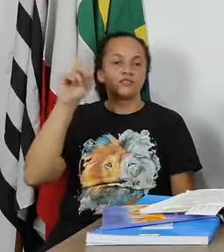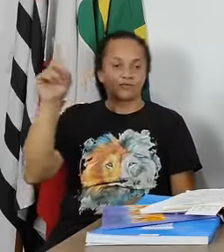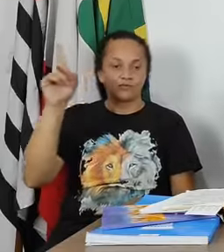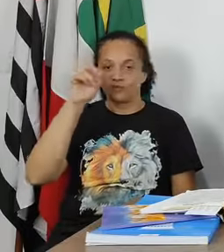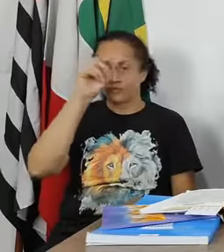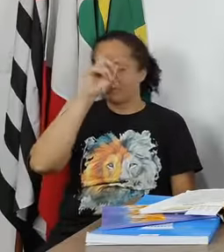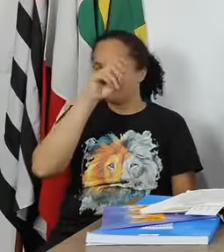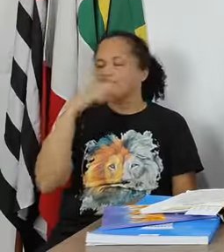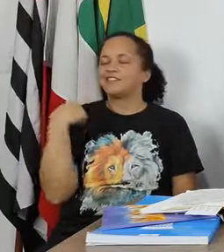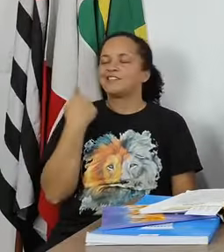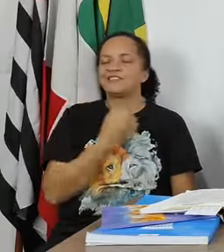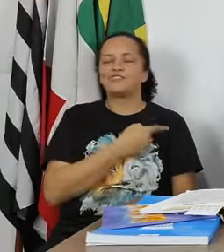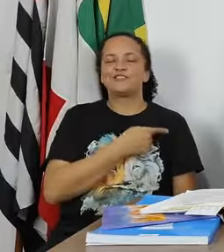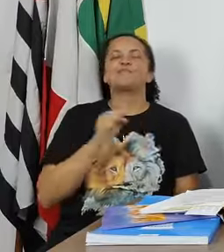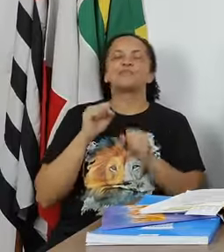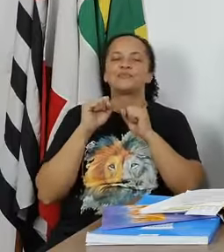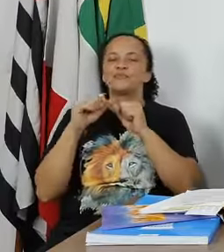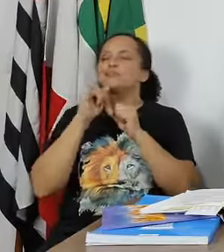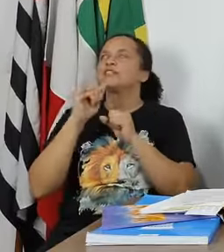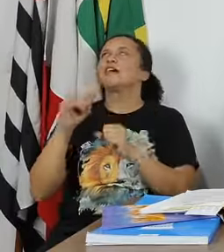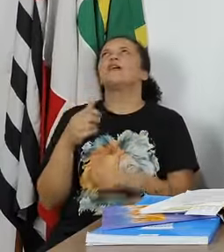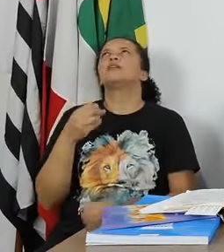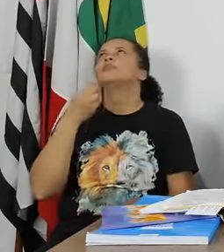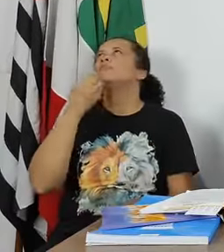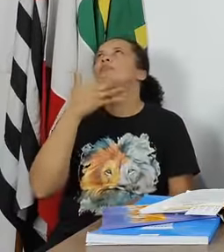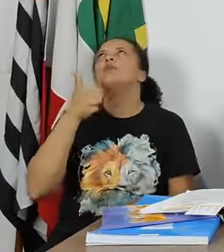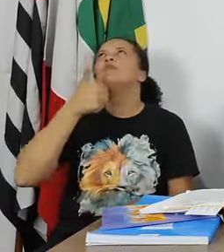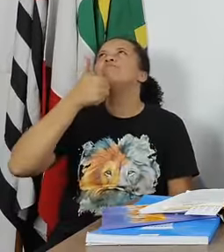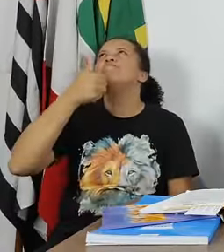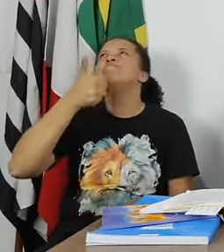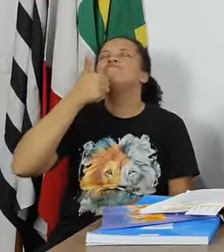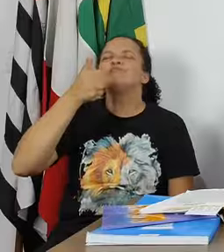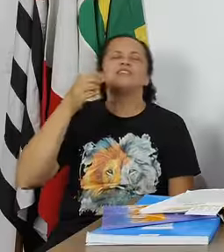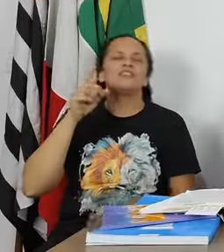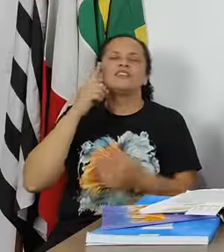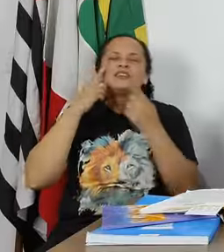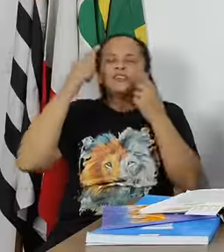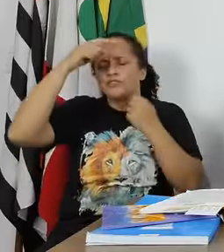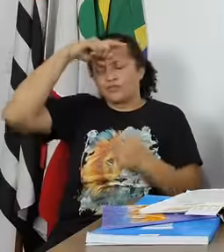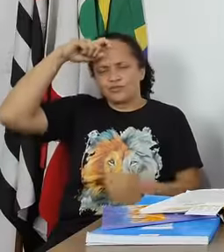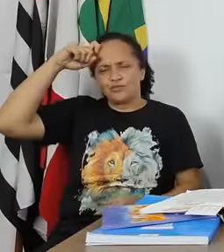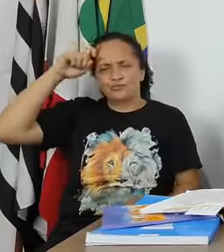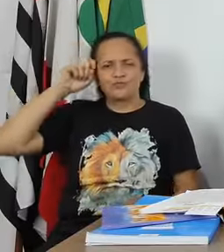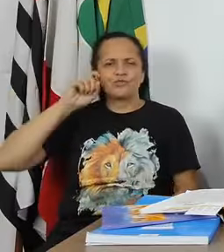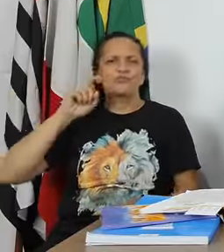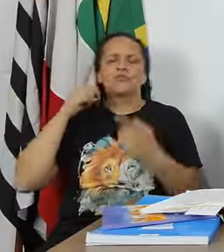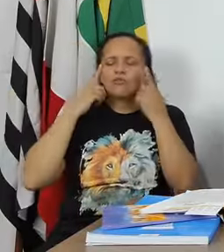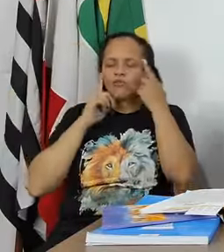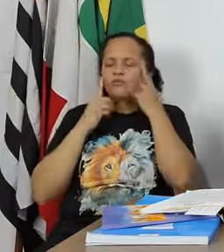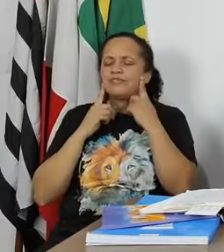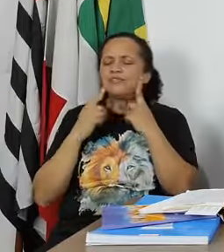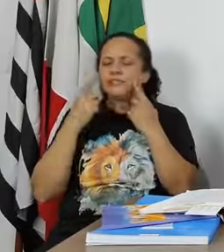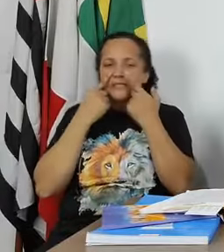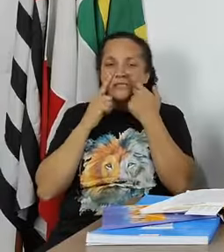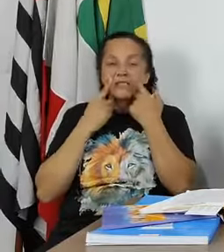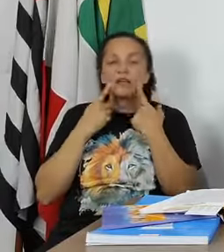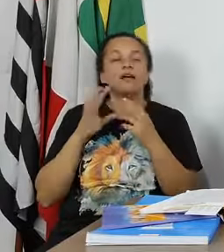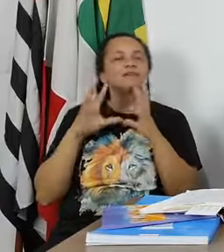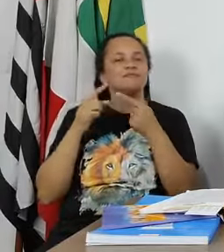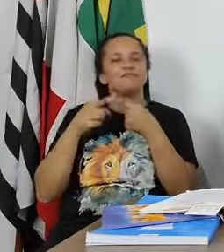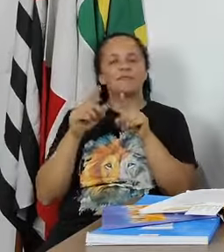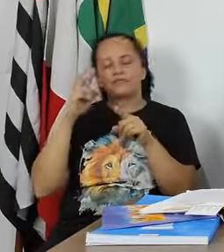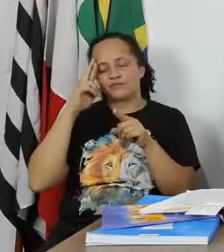vamos falar que valeu a pena cada suor, cada lágrima, mas o Senhor estará conosco e vai nos